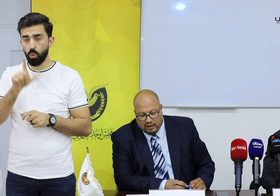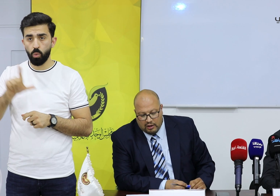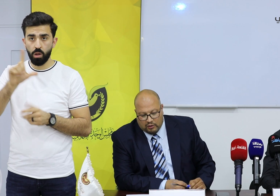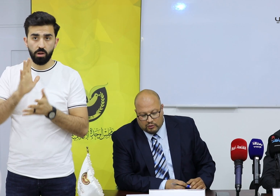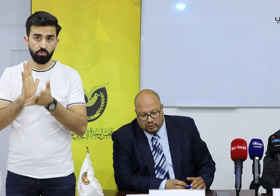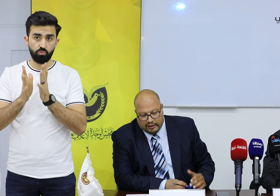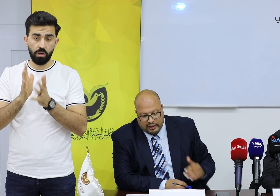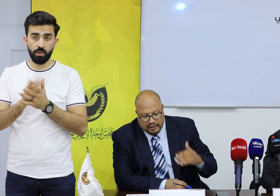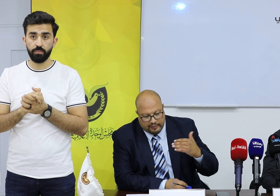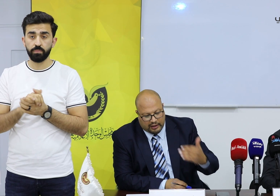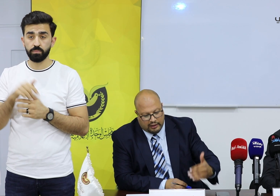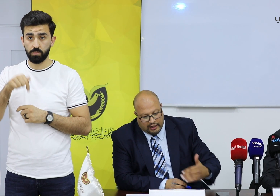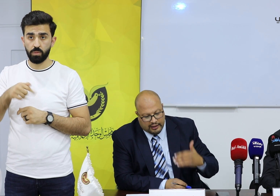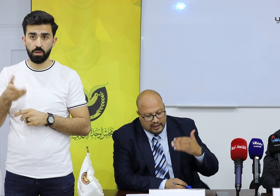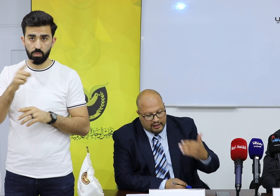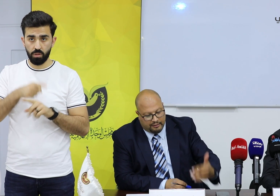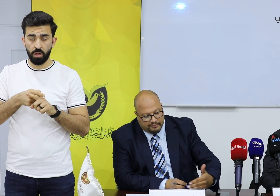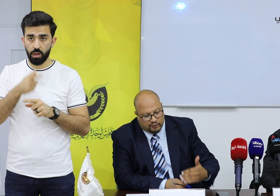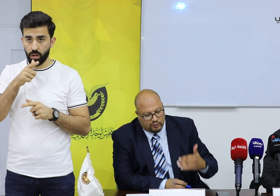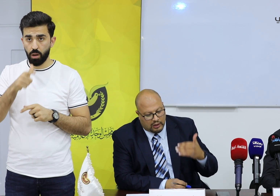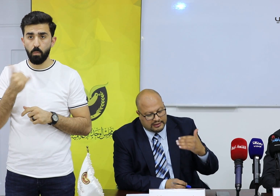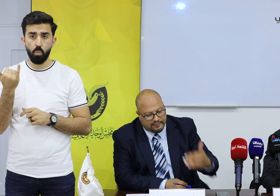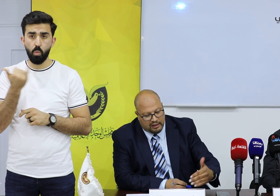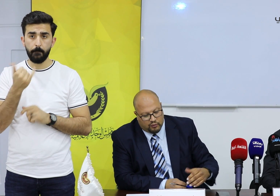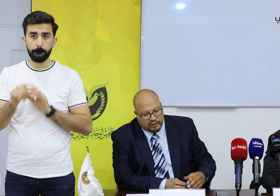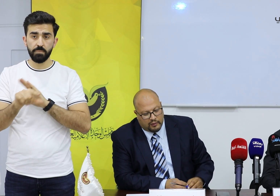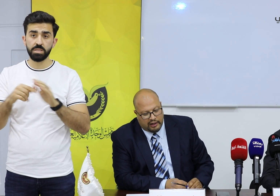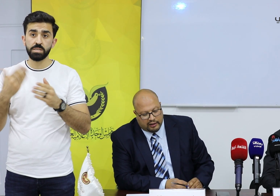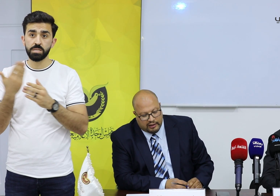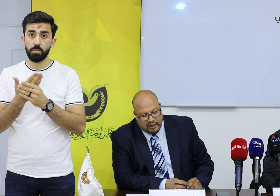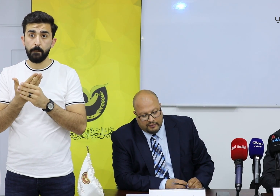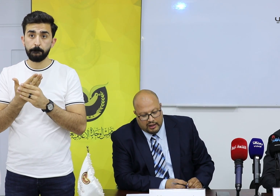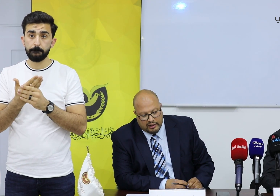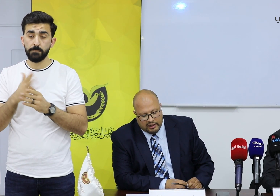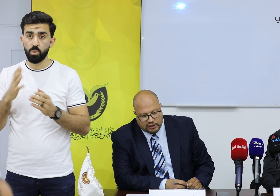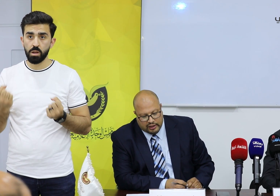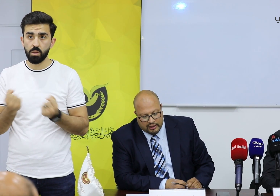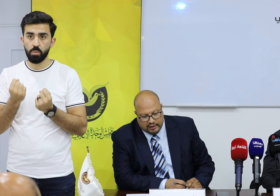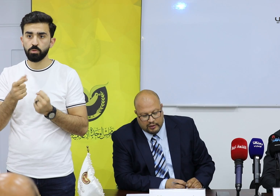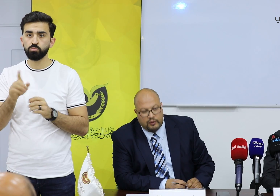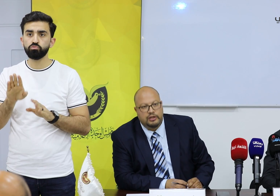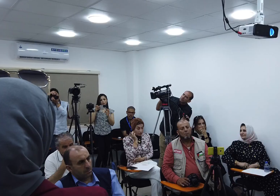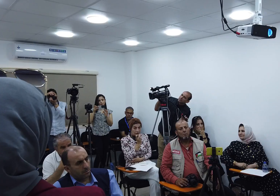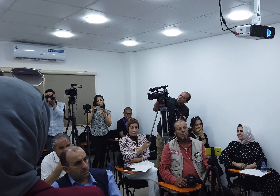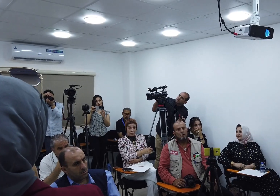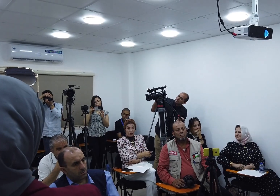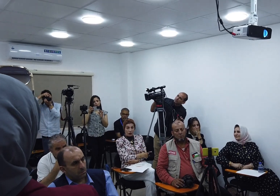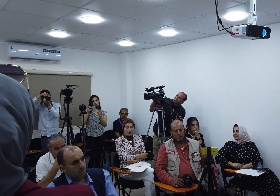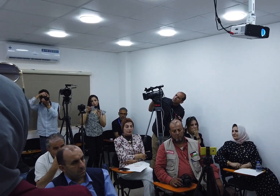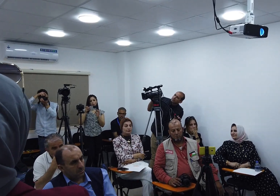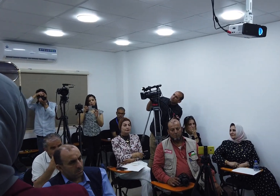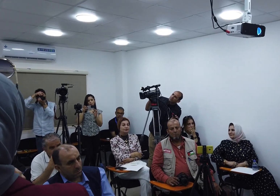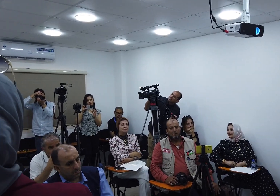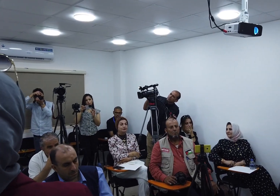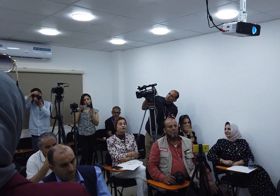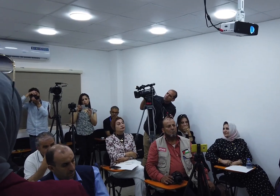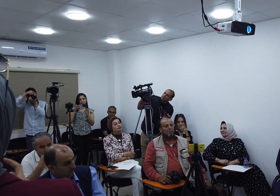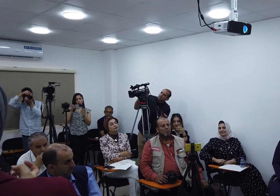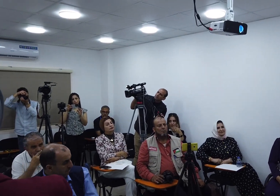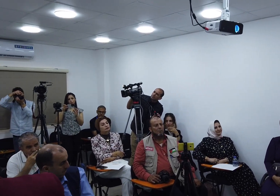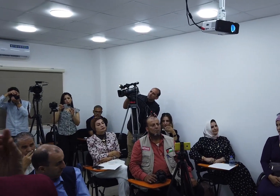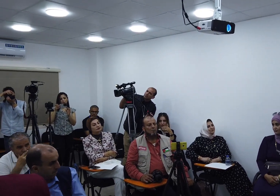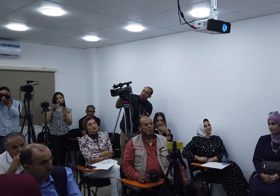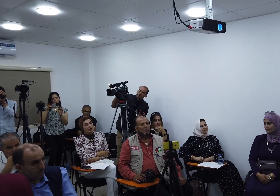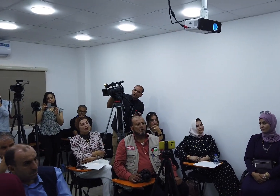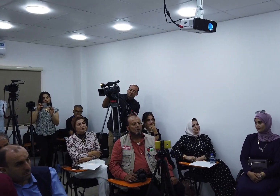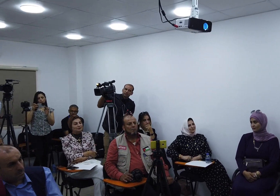الإشارة، ورح نحكي طبعا عن أهم وأسباب ودواعي قيام هاي الشراكة، وهي شراكة طبعا